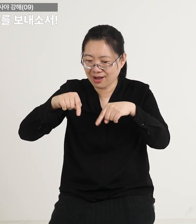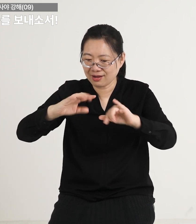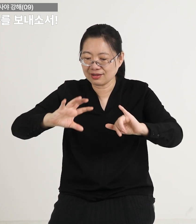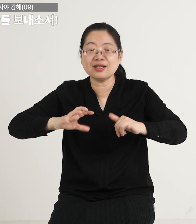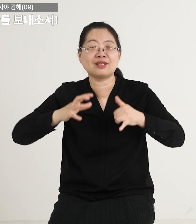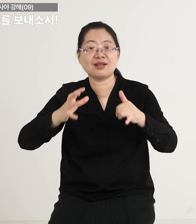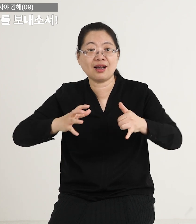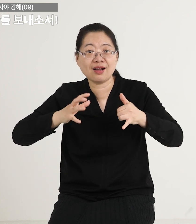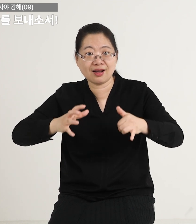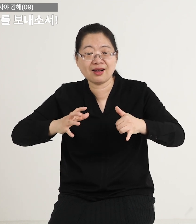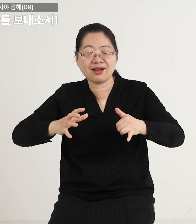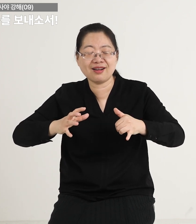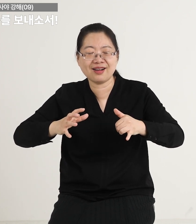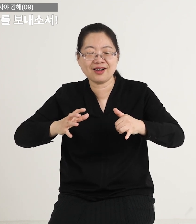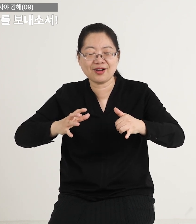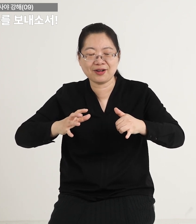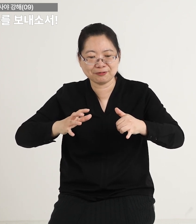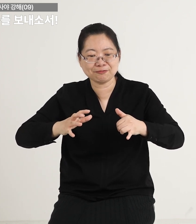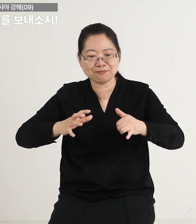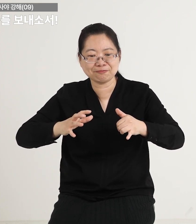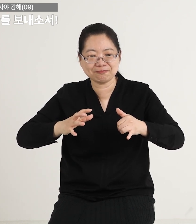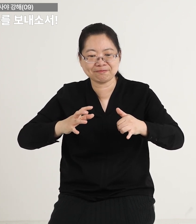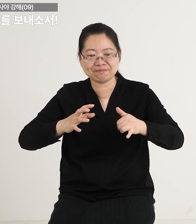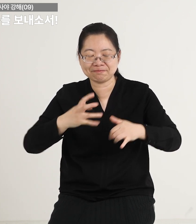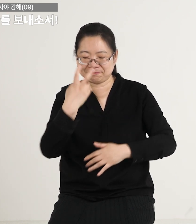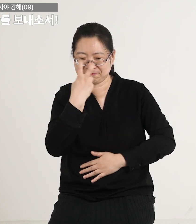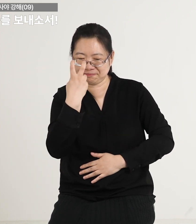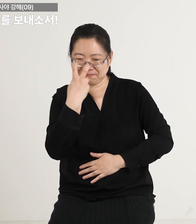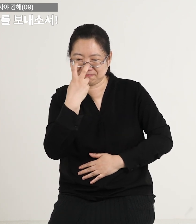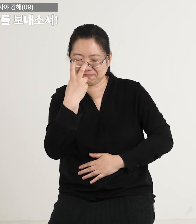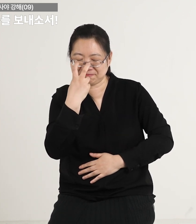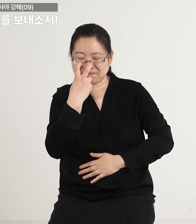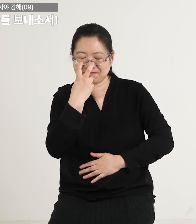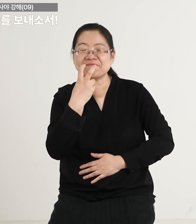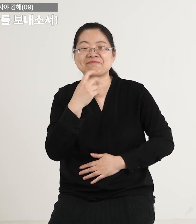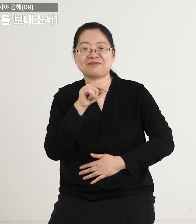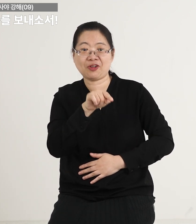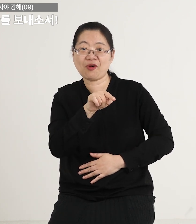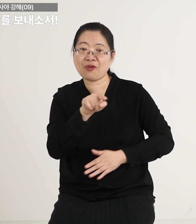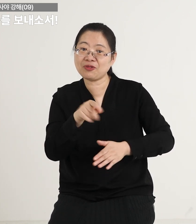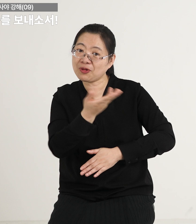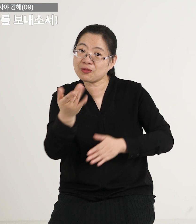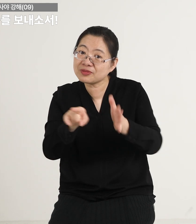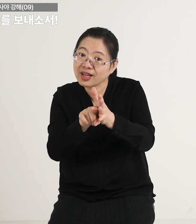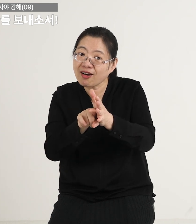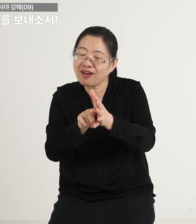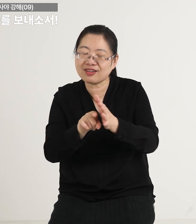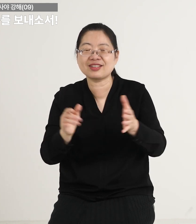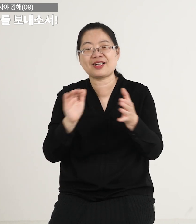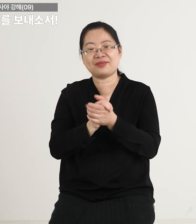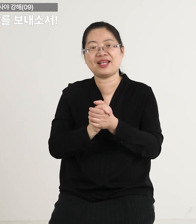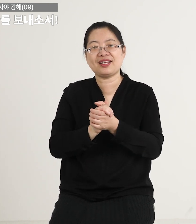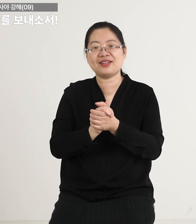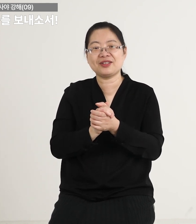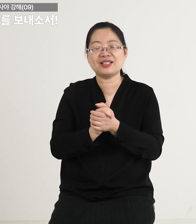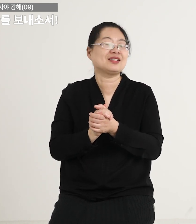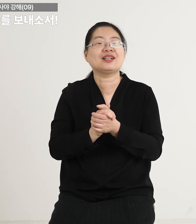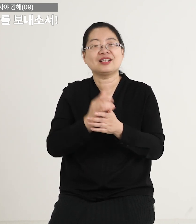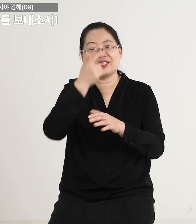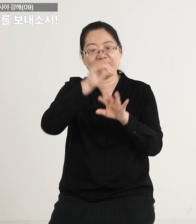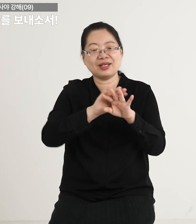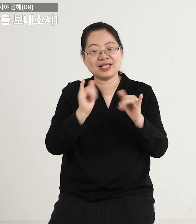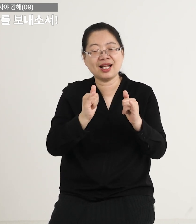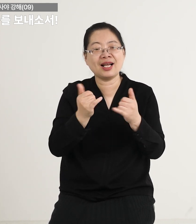세상을 운영하실 것입니다. 믿습니까? 이게 예배자들이 가져야